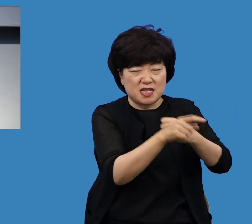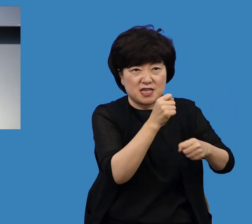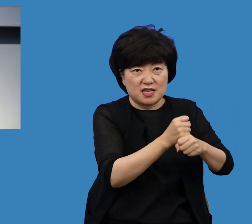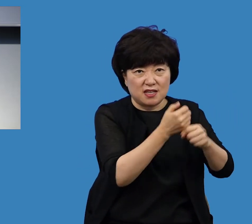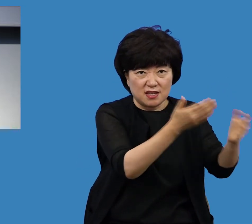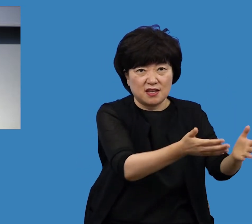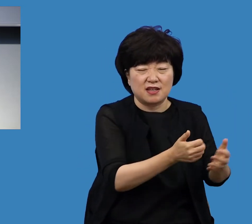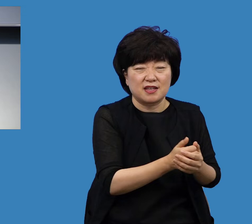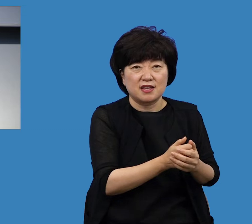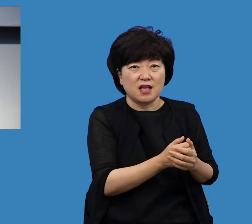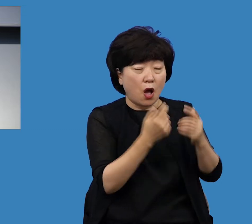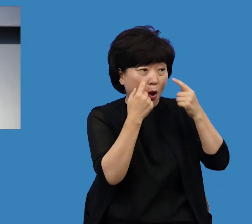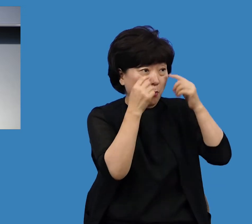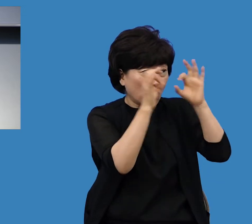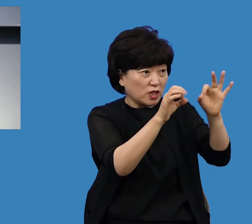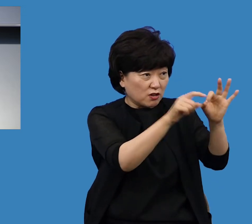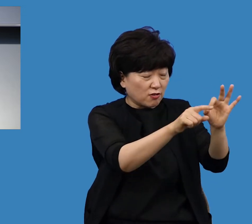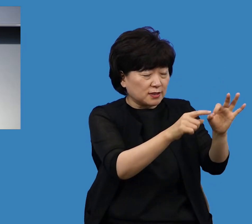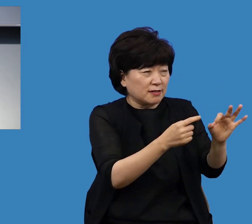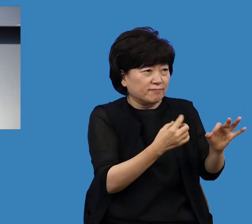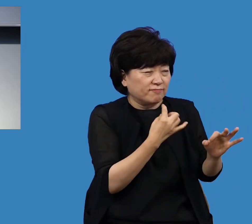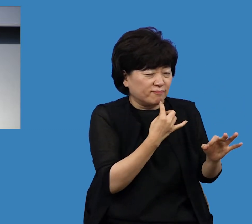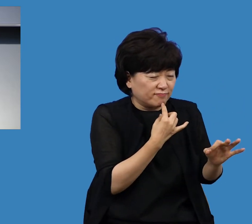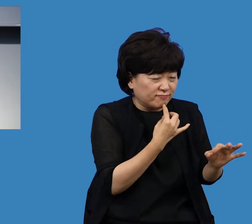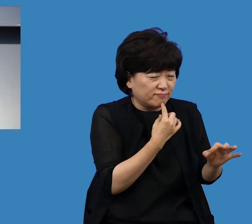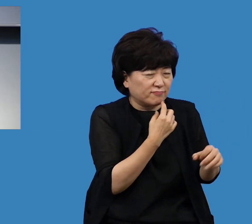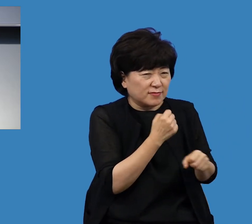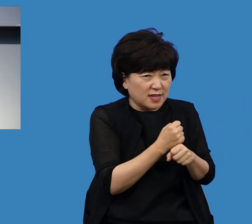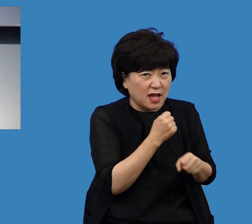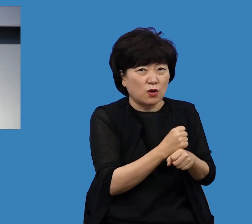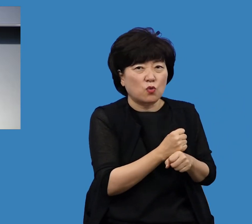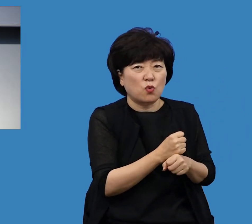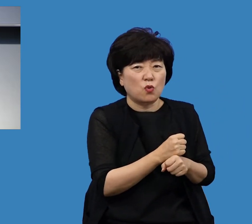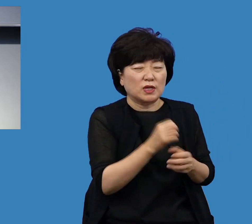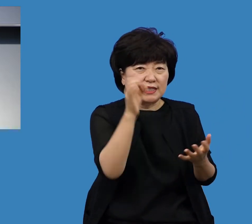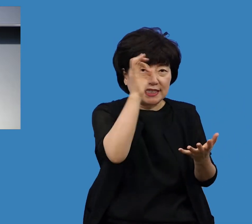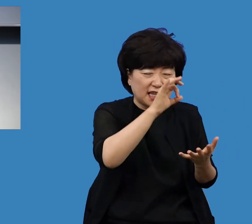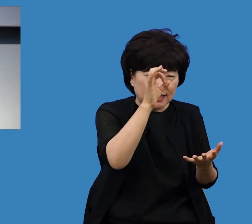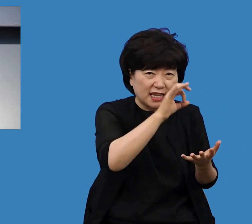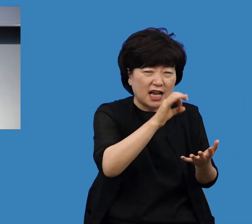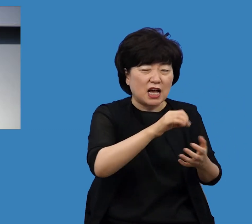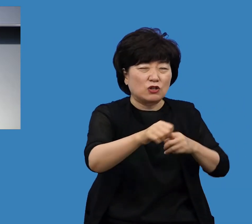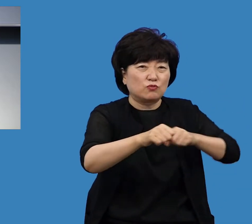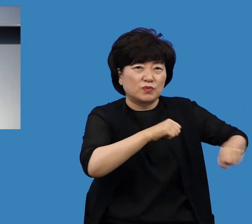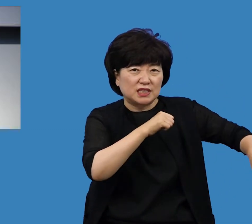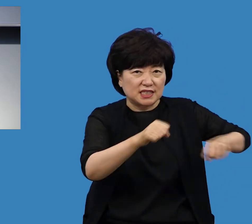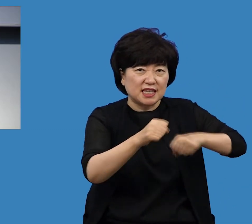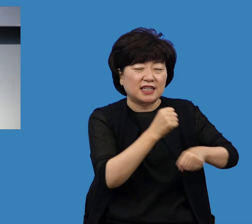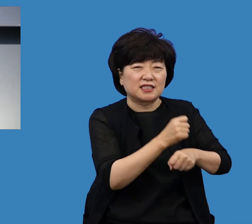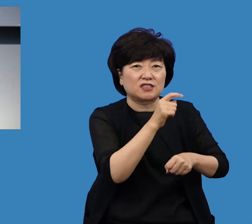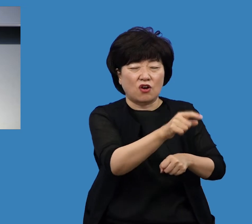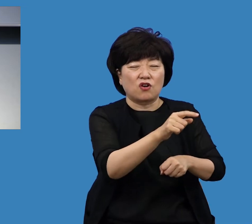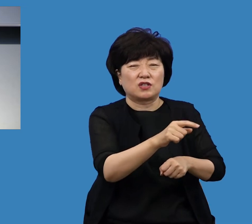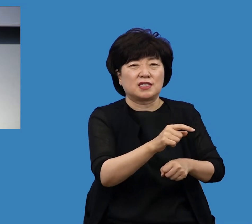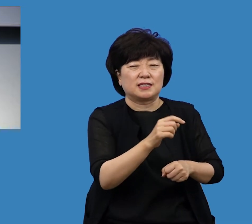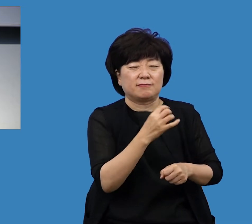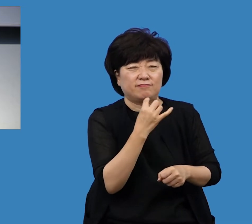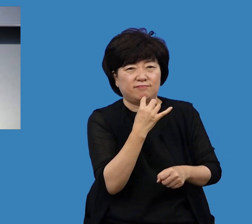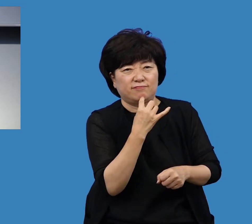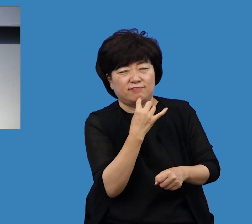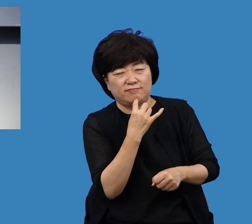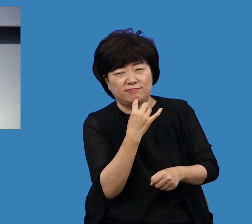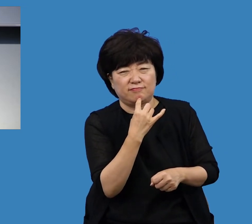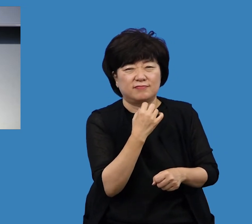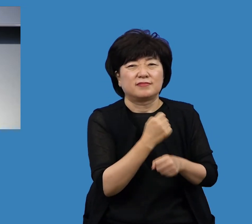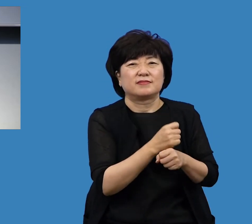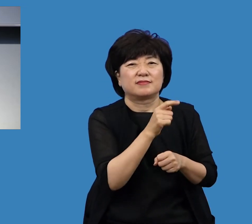그래서 그 보이는 것을 추구하게 하고 찾게 하고 그것을 향해서 움직이게 하는 것, 집착하게 하는 것, 그것이